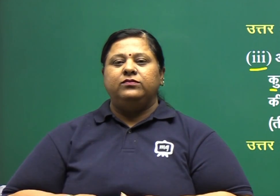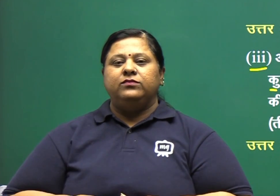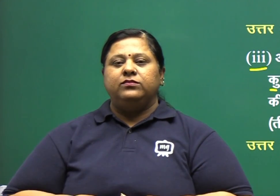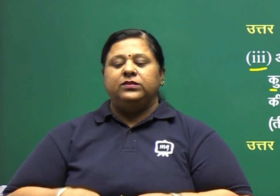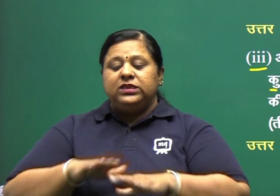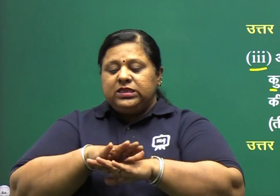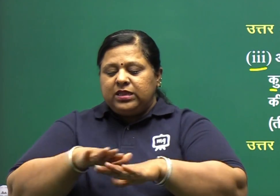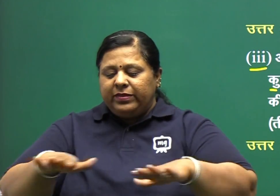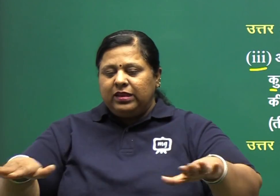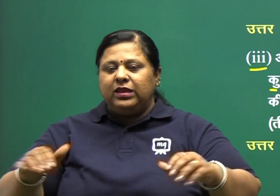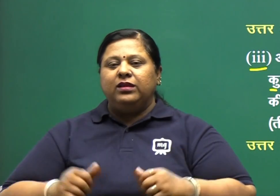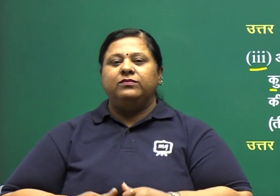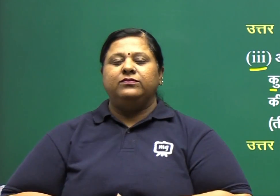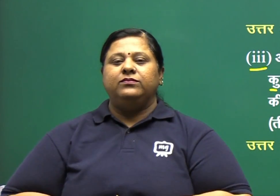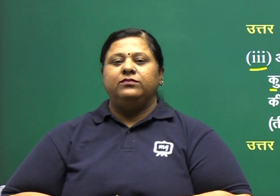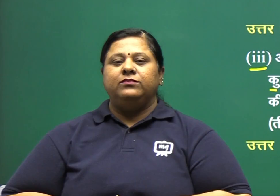जमीन की